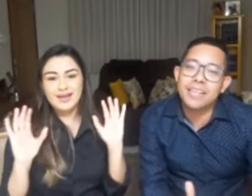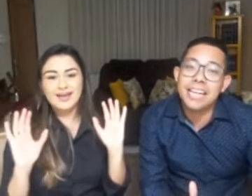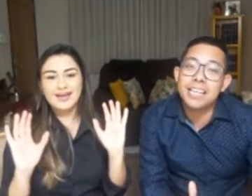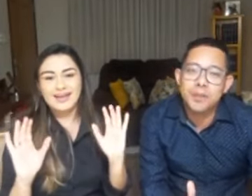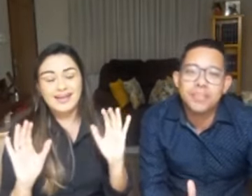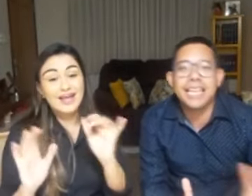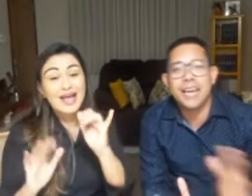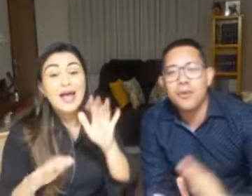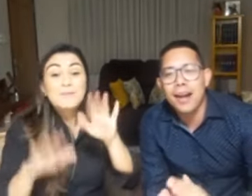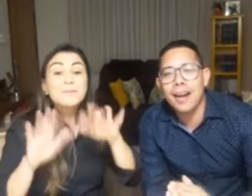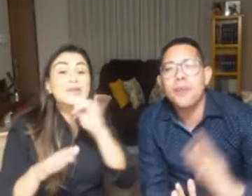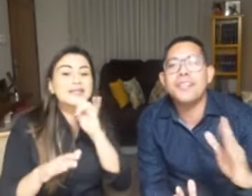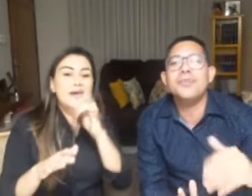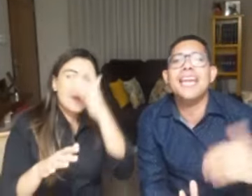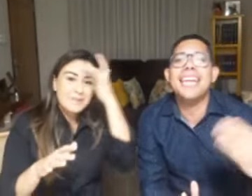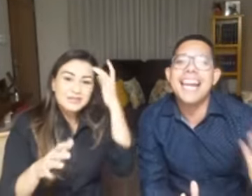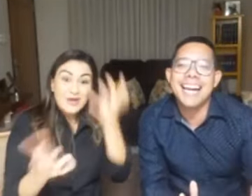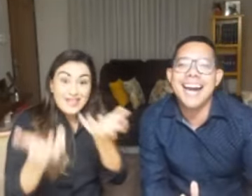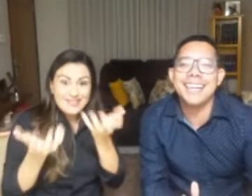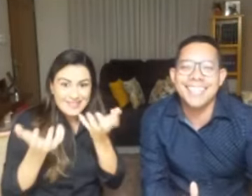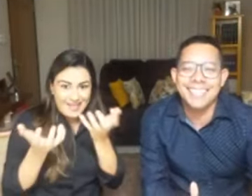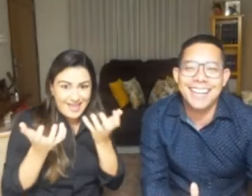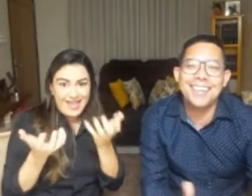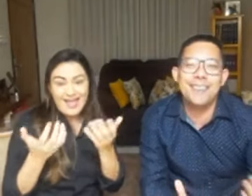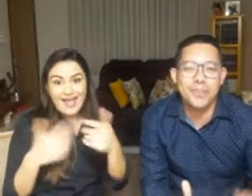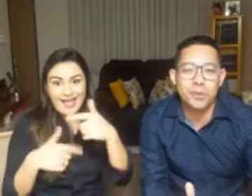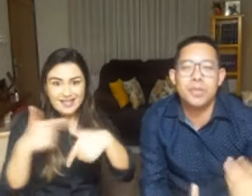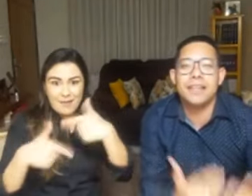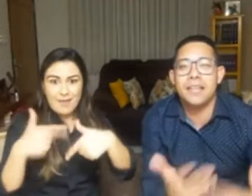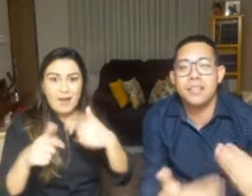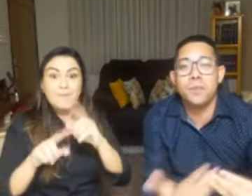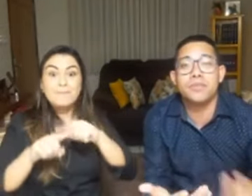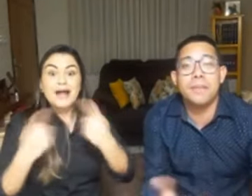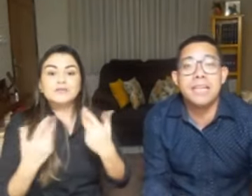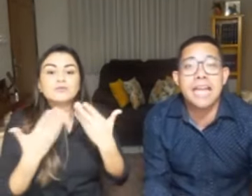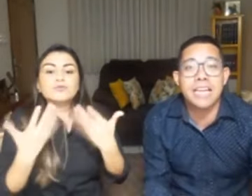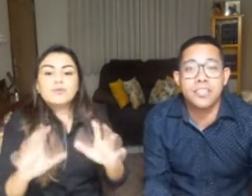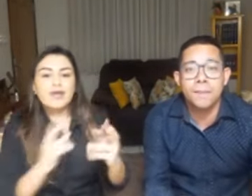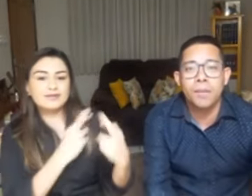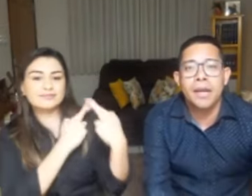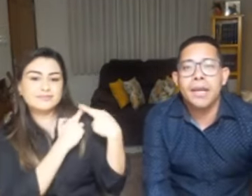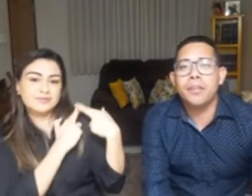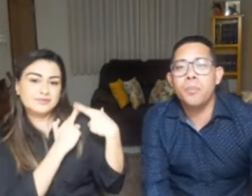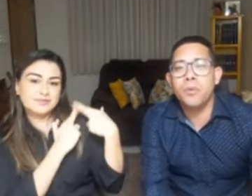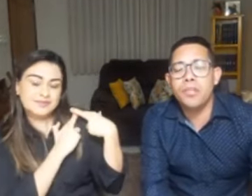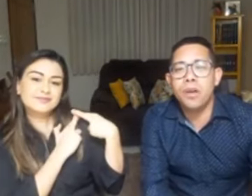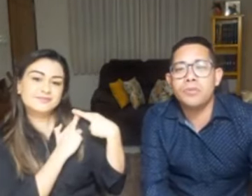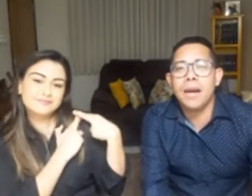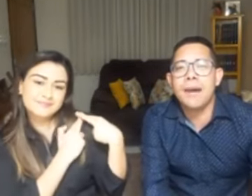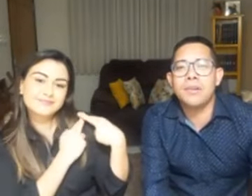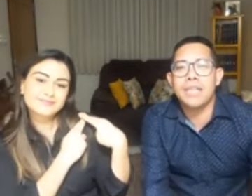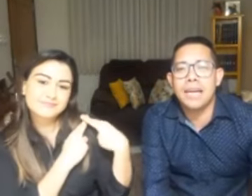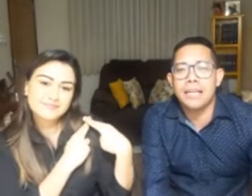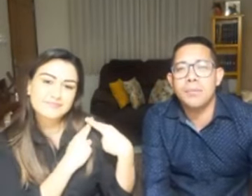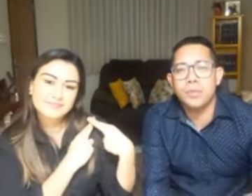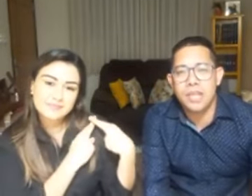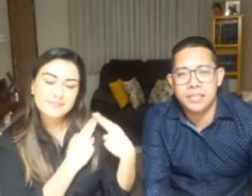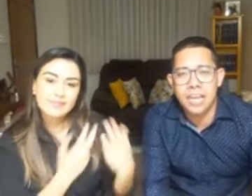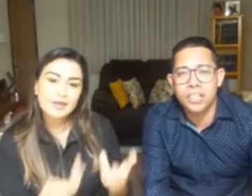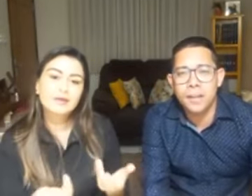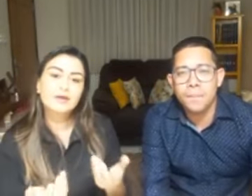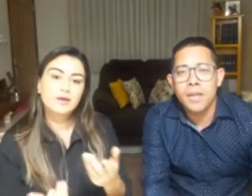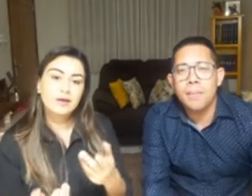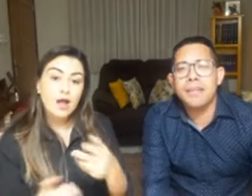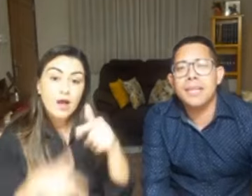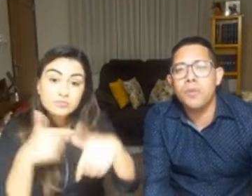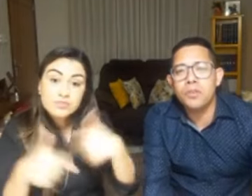Não, na verdade as pessoas querem o cargo, mas não querem a carga, né, que vem junto, essa responsabilidade. Então, por isso que é um trabalho que ainda é muito